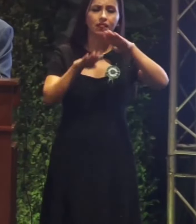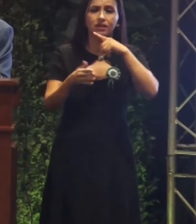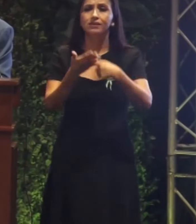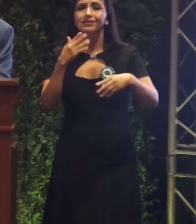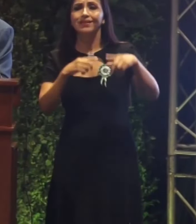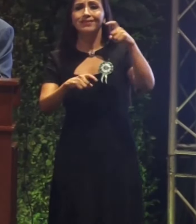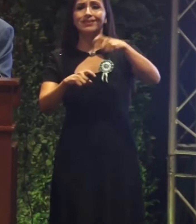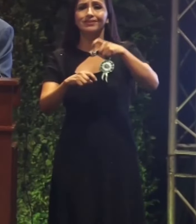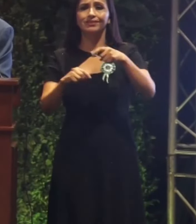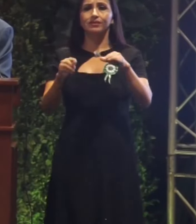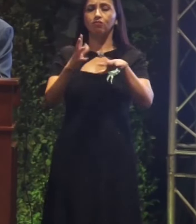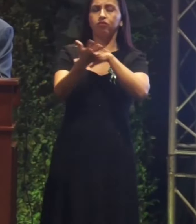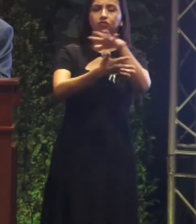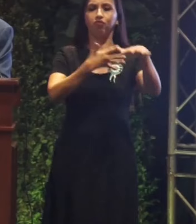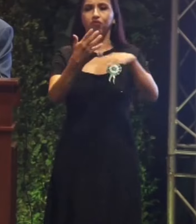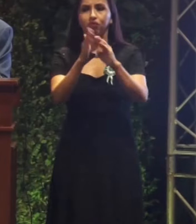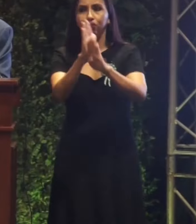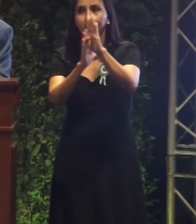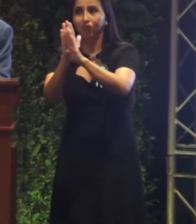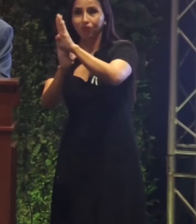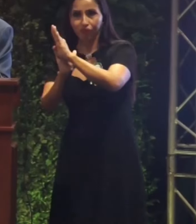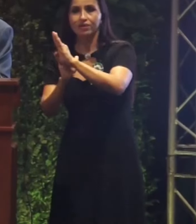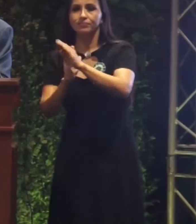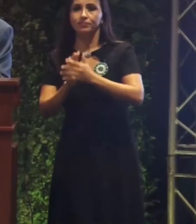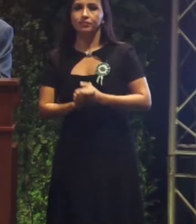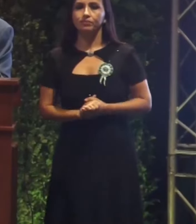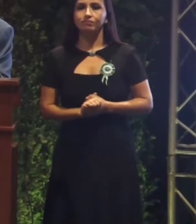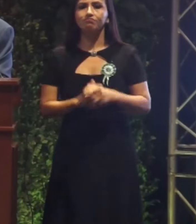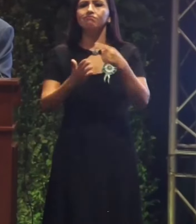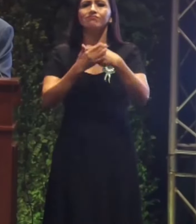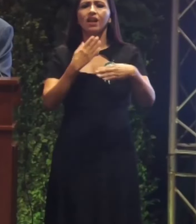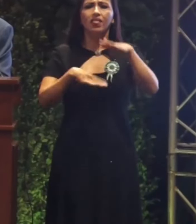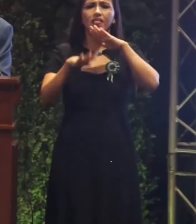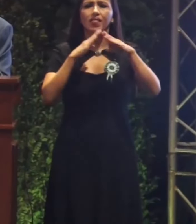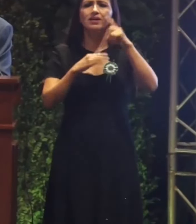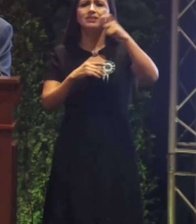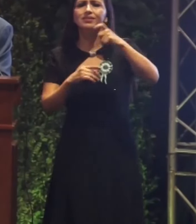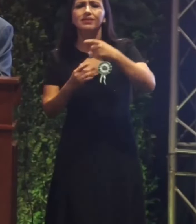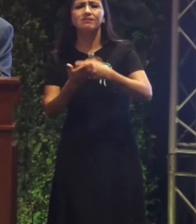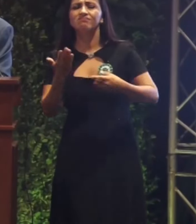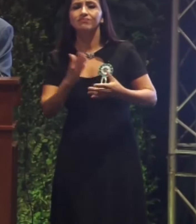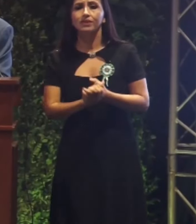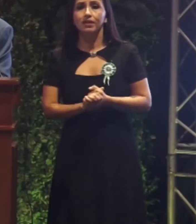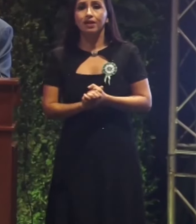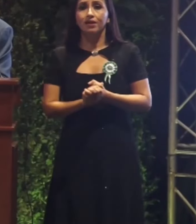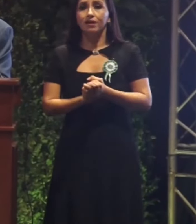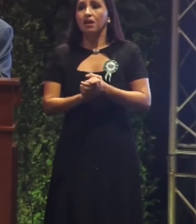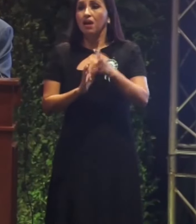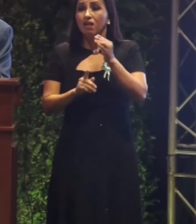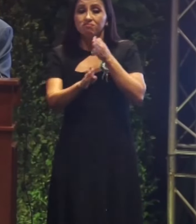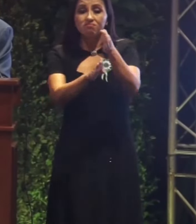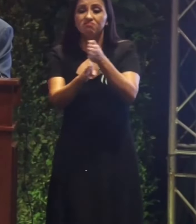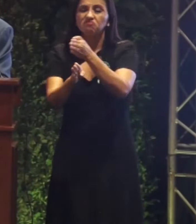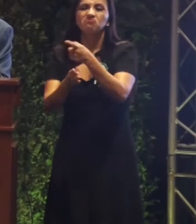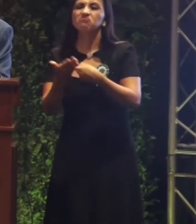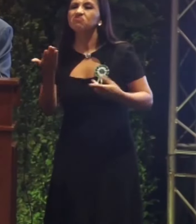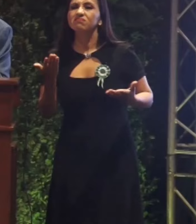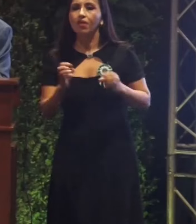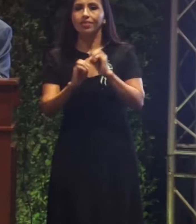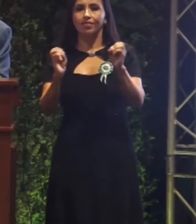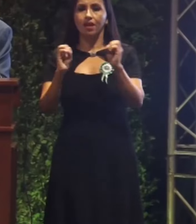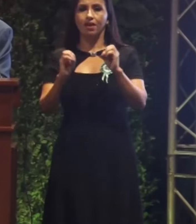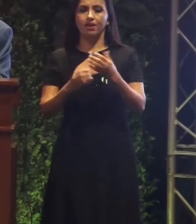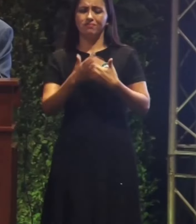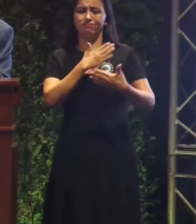necesidad y nos pierden los desarrollismos. Nos atropella la necesidad que no lleva a ningún lado.